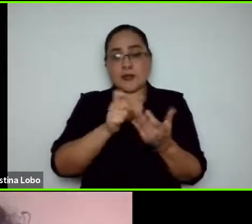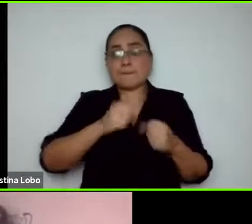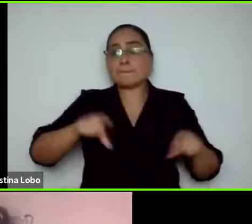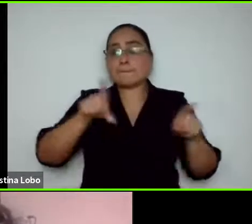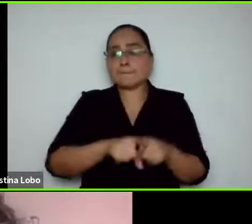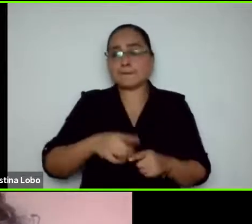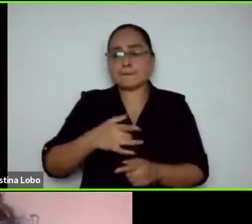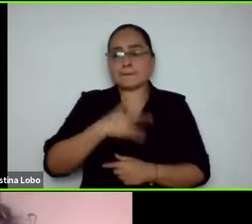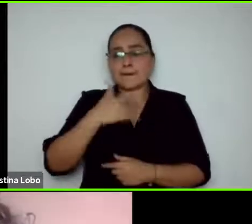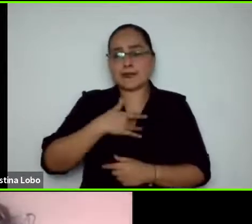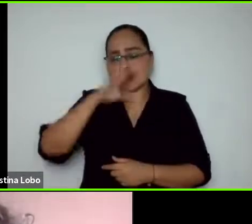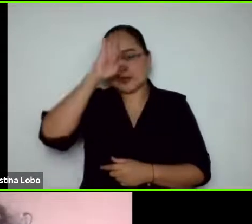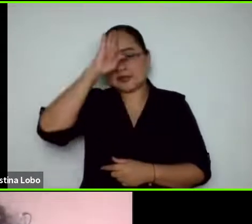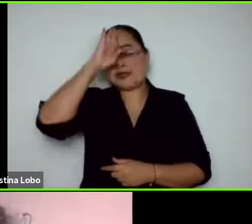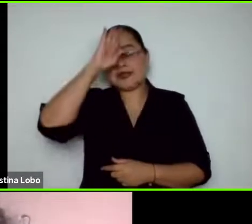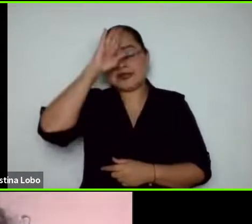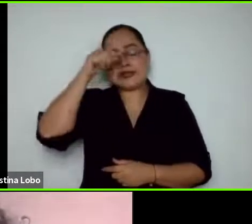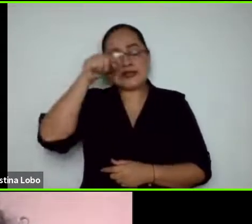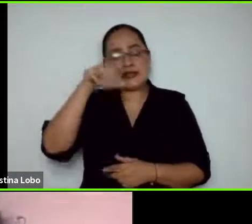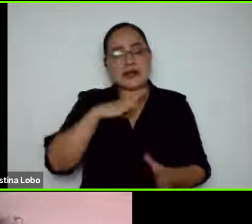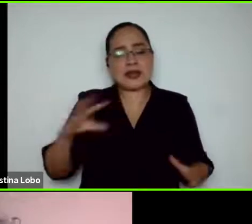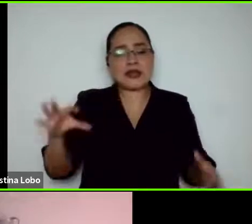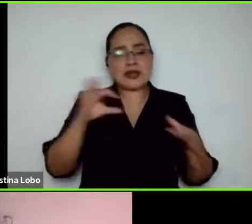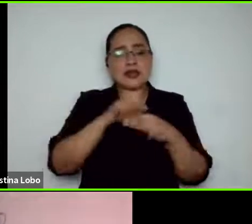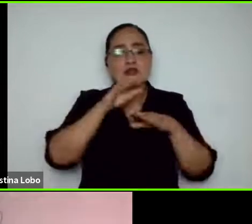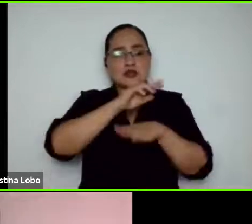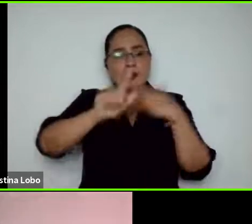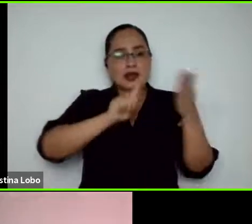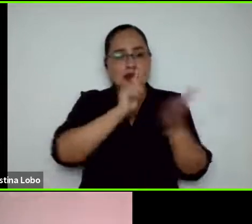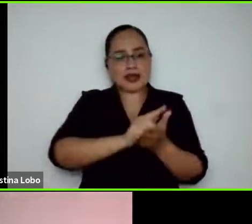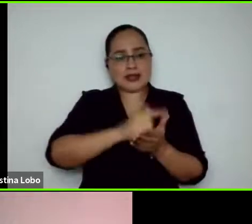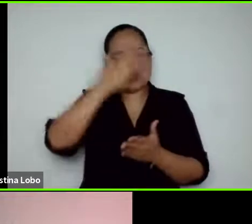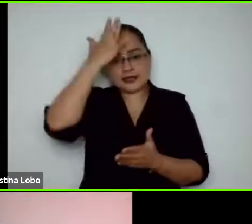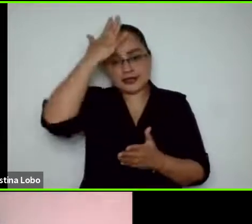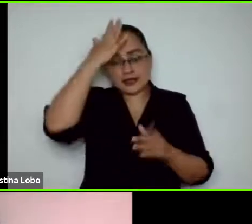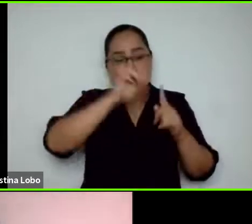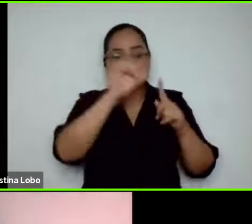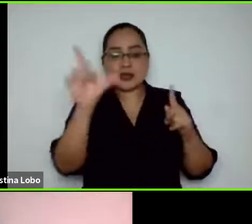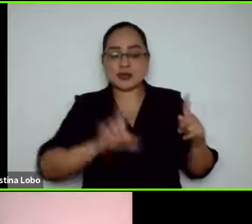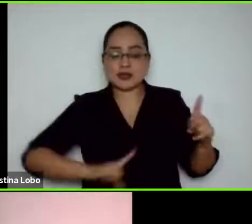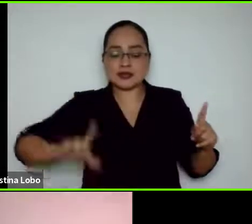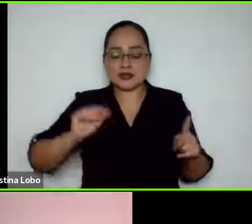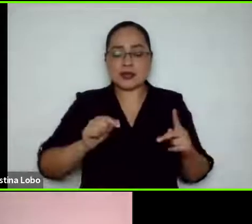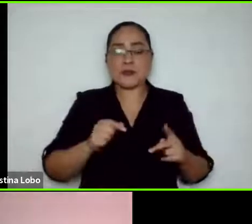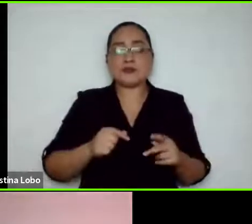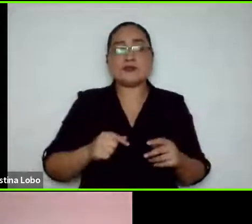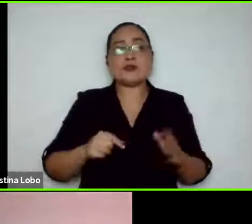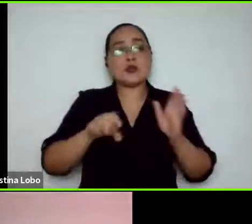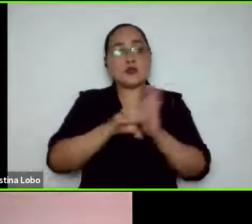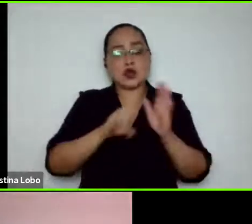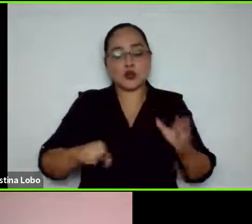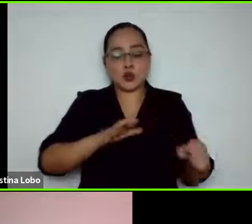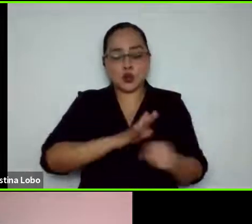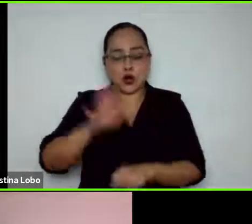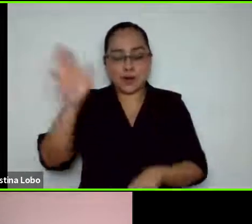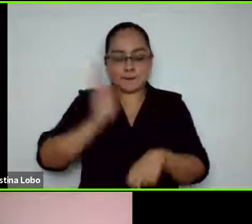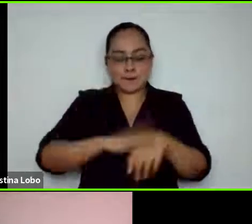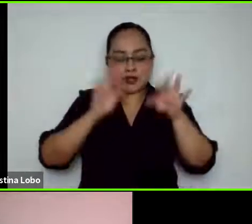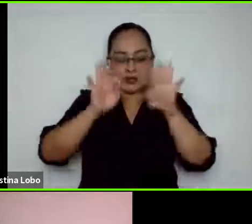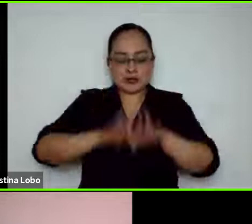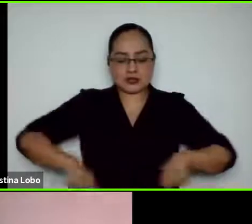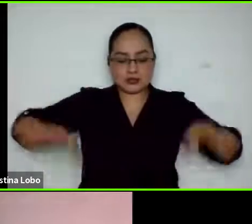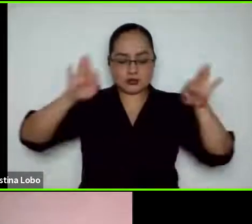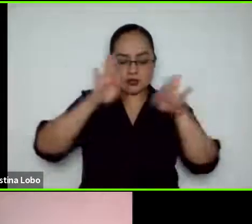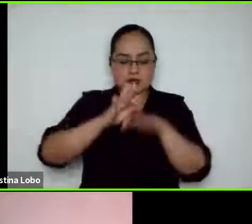las posibles restricciones que pueden llevar normas generales. Pero también hay, por ejemplo, la ponderación. La ponderación no es la